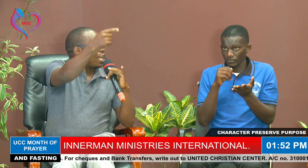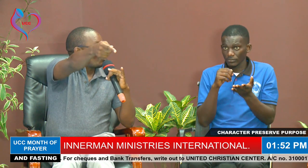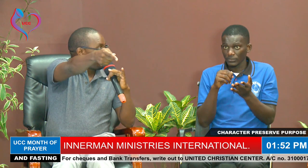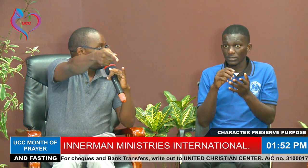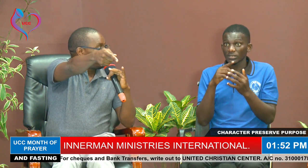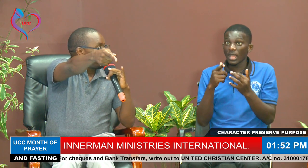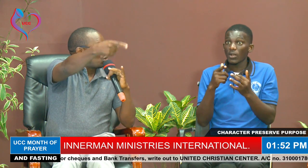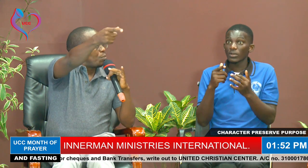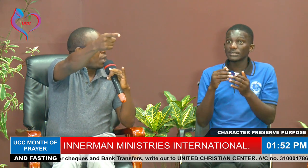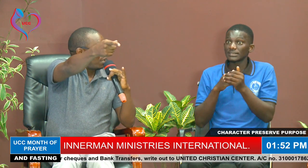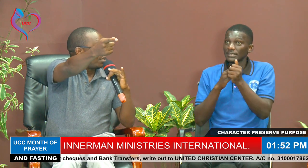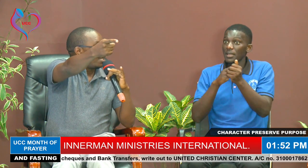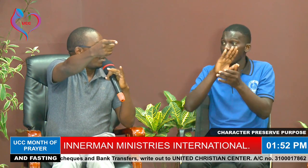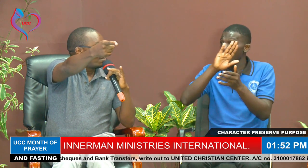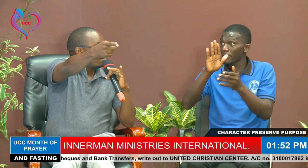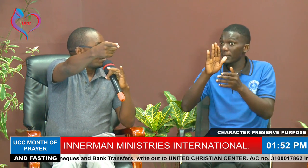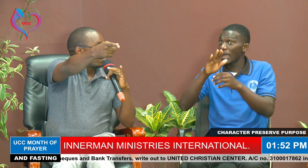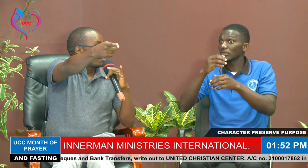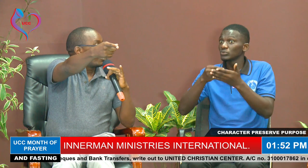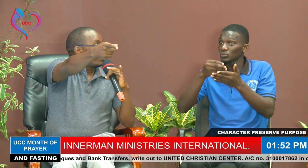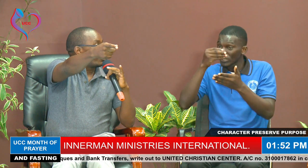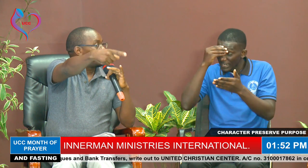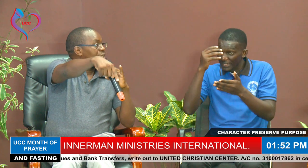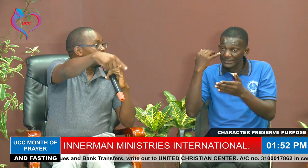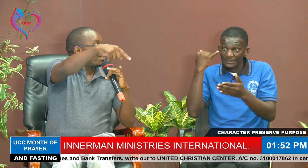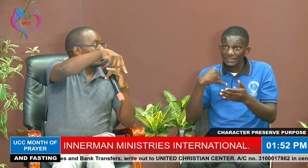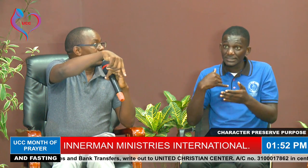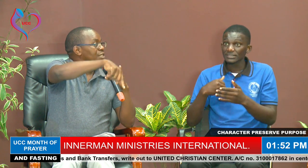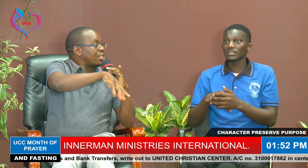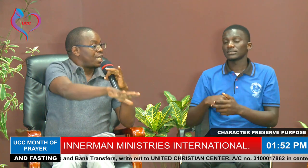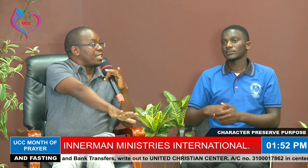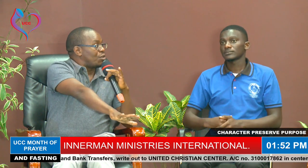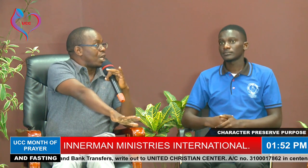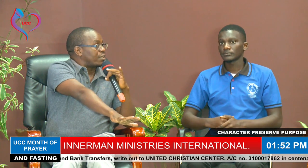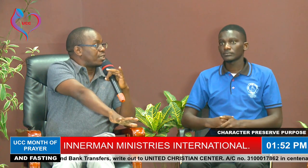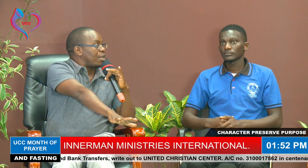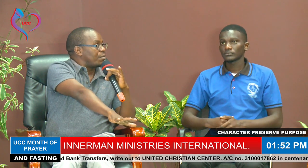anzizayo kusoma dala ekisukulu mecho kirabwako na amasi chendi at that time